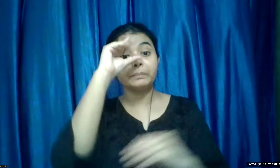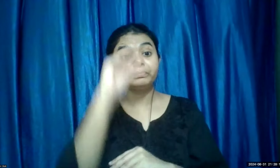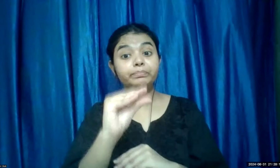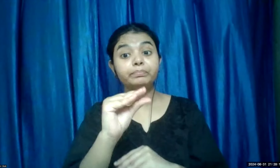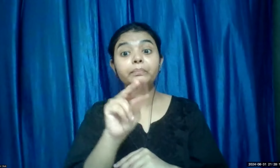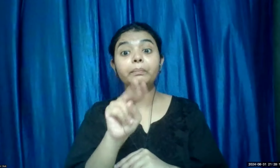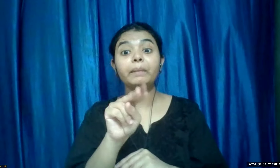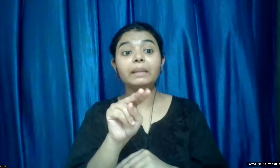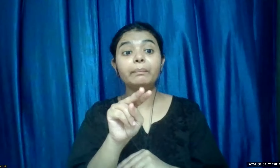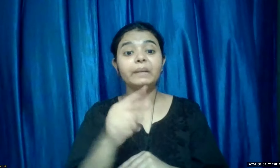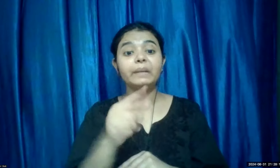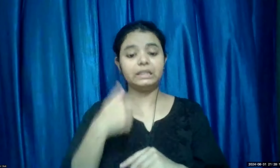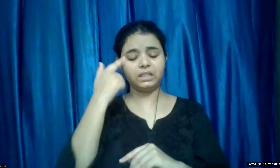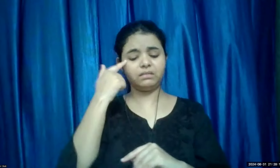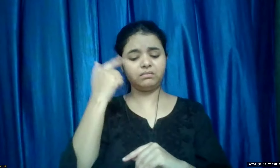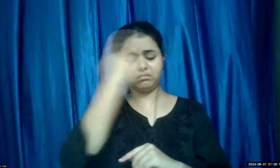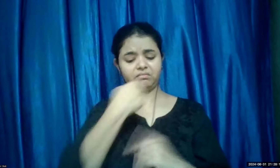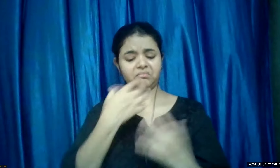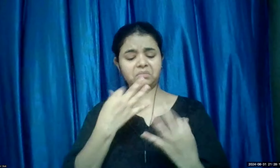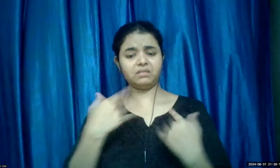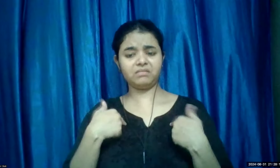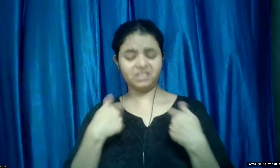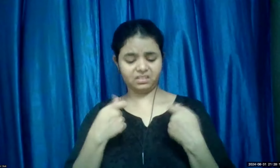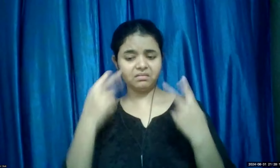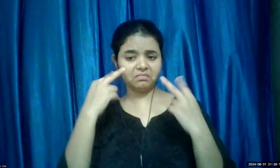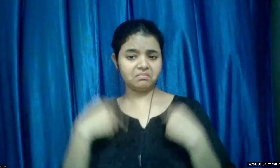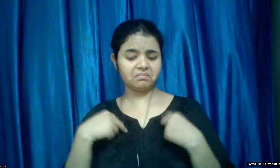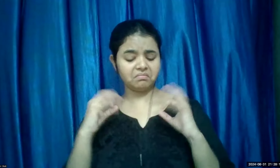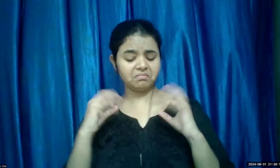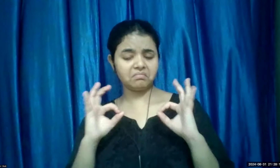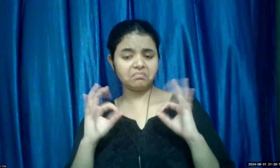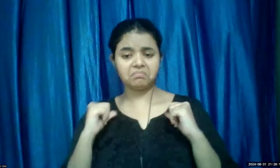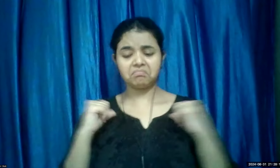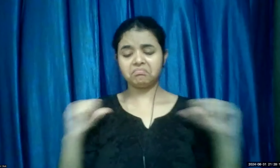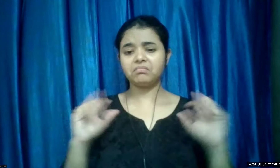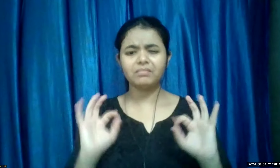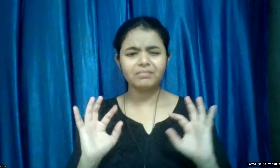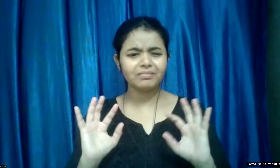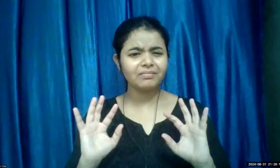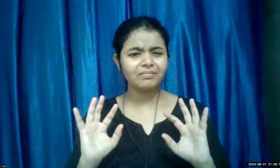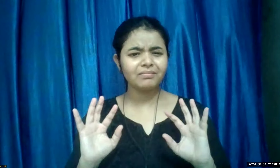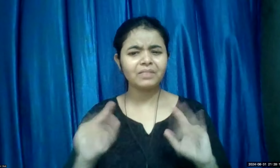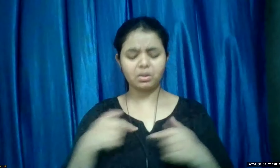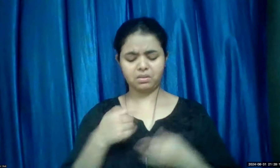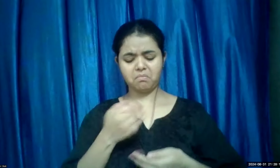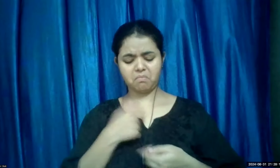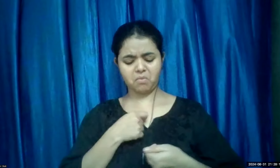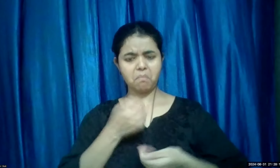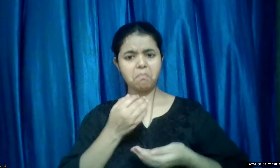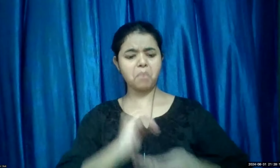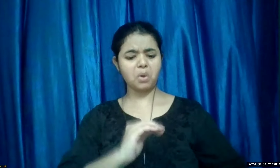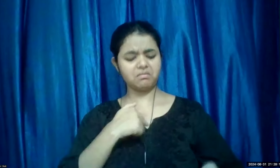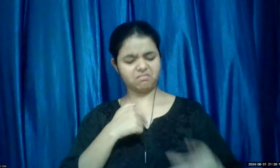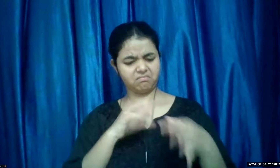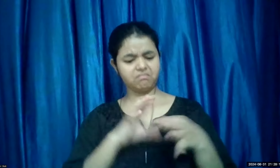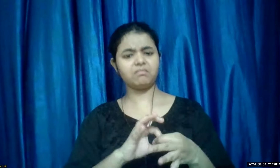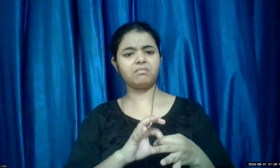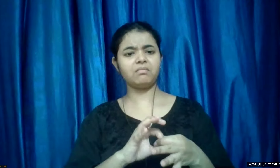को ये शरीर समझता है और शरीर से उत्पन्न हुए बच्चों को मैं मानता है, उससे जुड़े माता पिता को